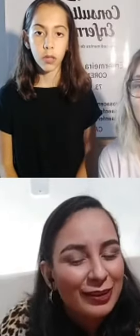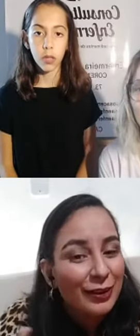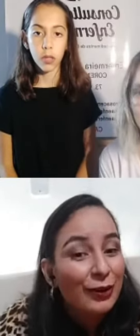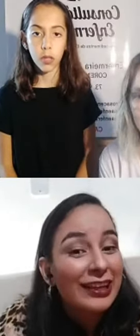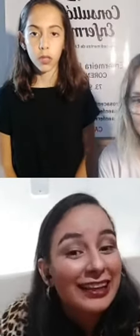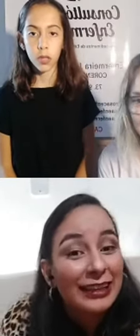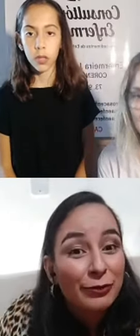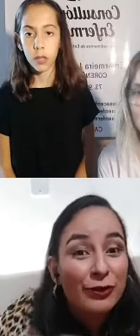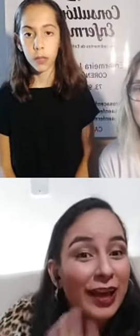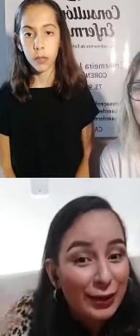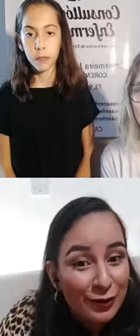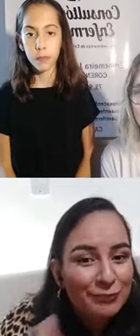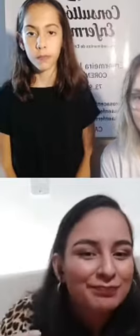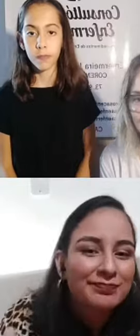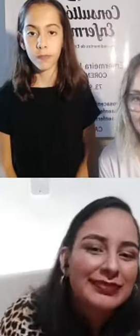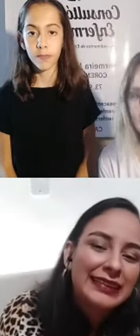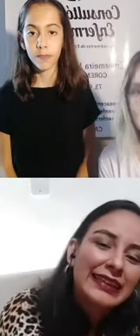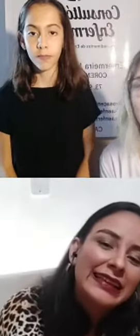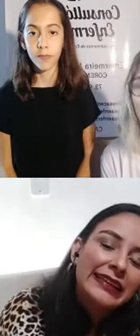levavam, então eu lia livros velhos.